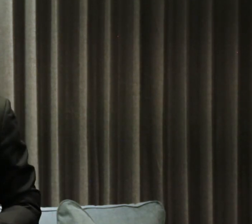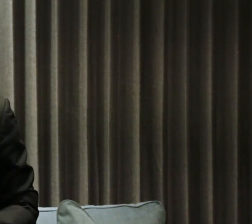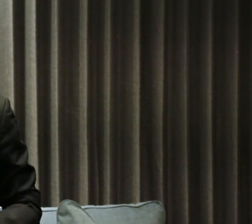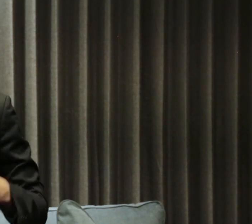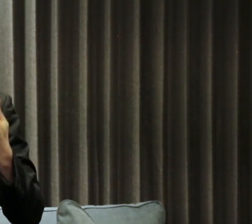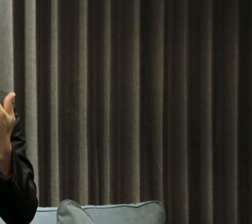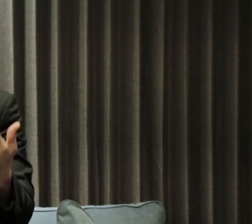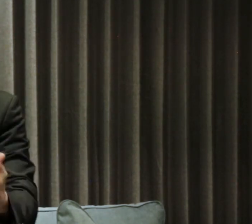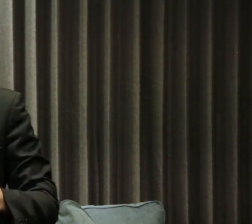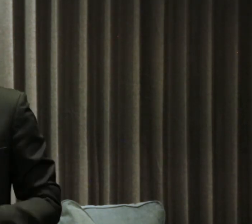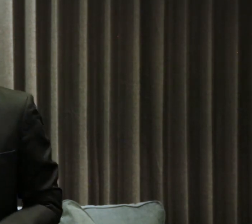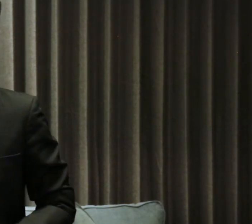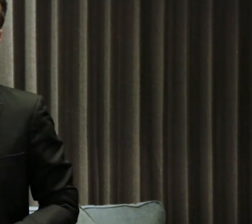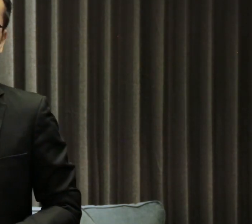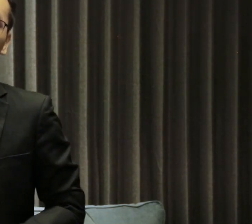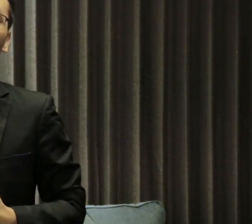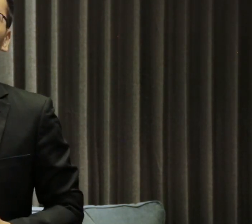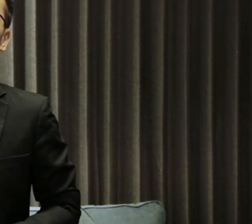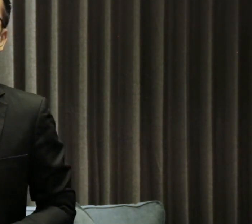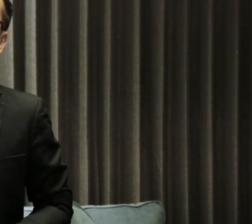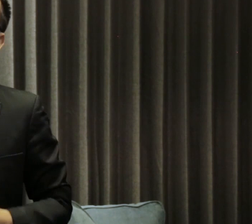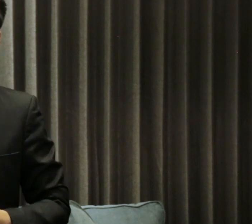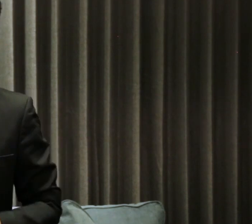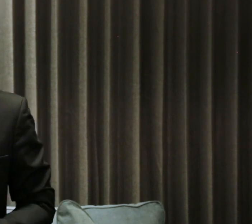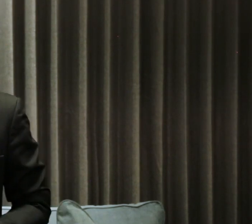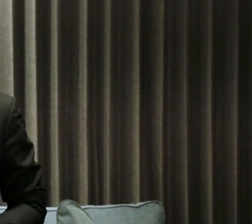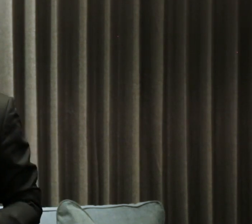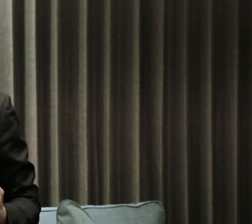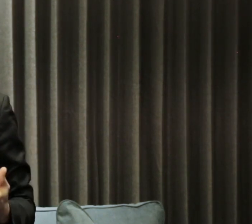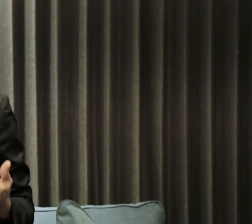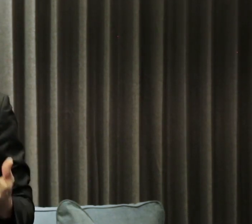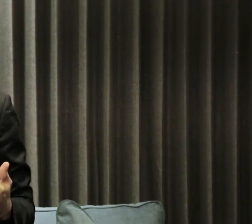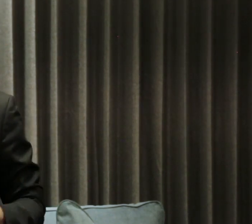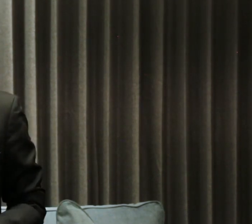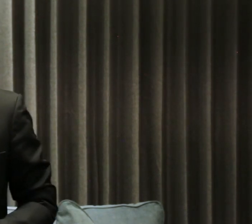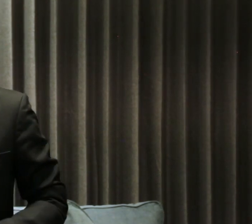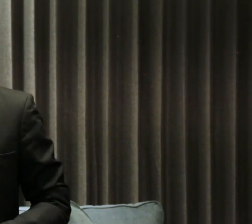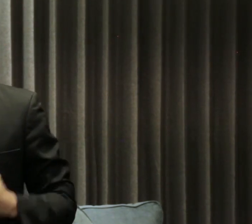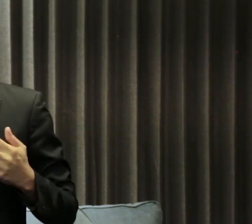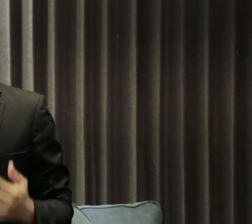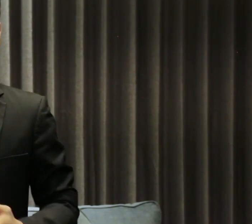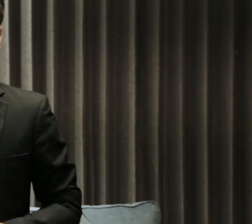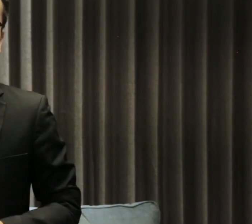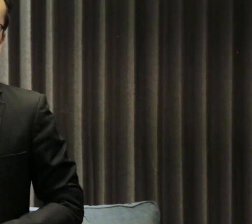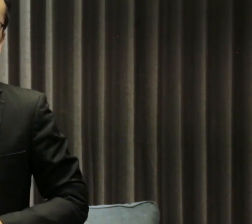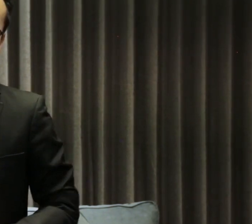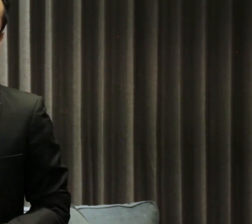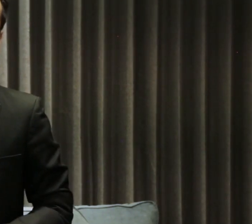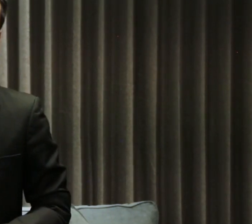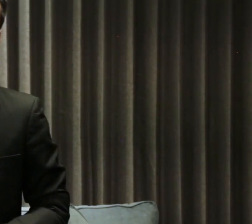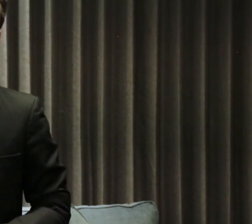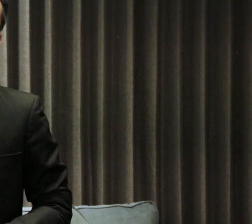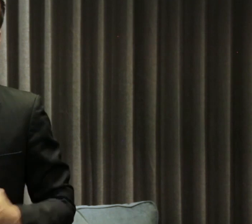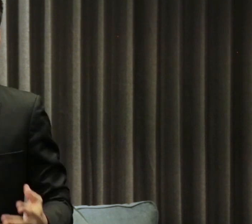mengembalakan saudara, untuk terhubung dengan saudara. Oleh karena itu bagi saudara yang ingin mengenal Tuhan Yesus sebagai Tuhan dan